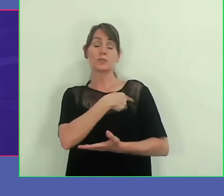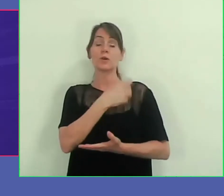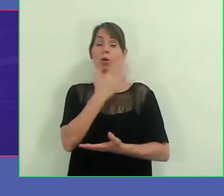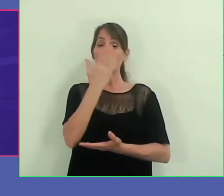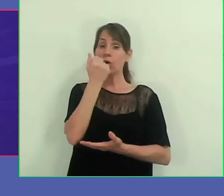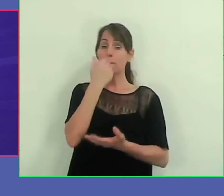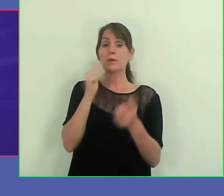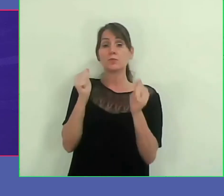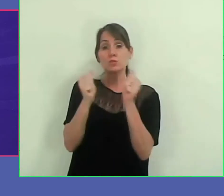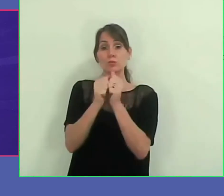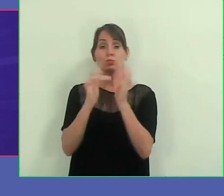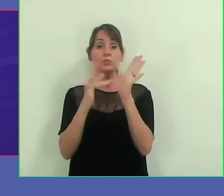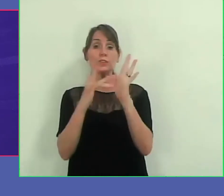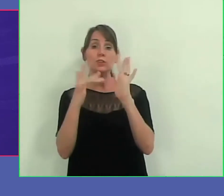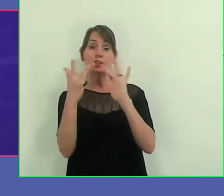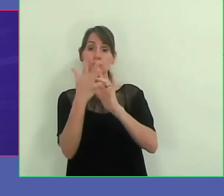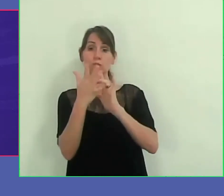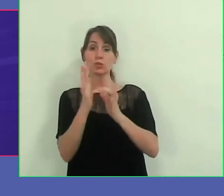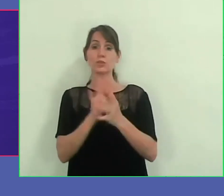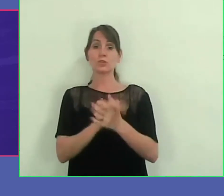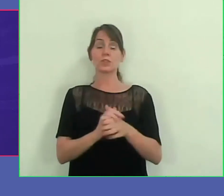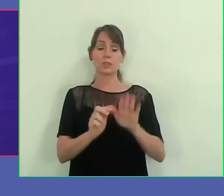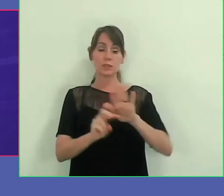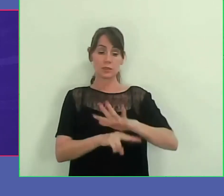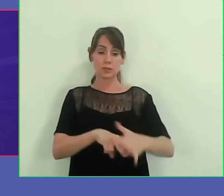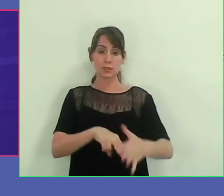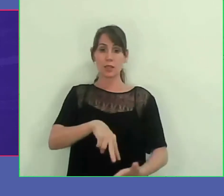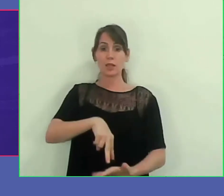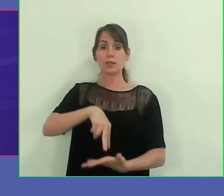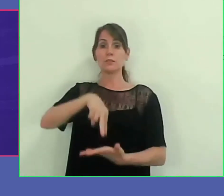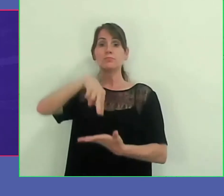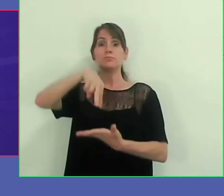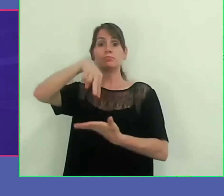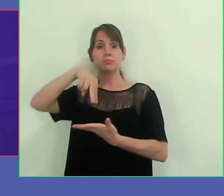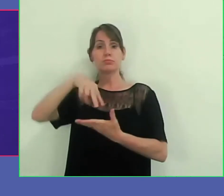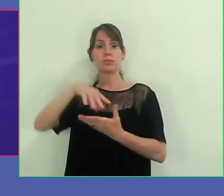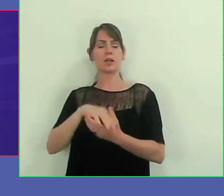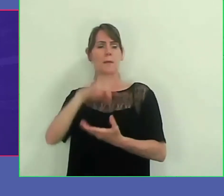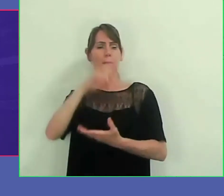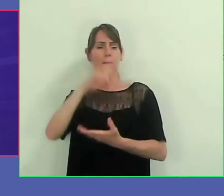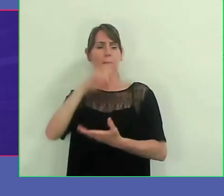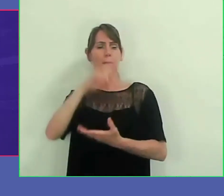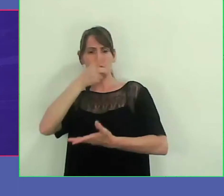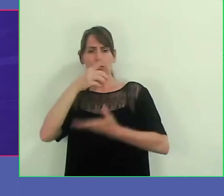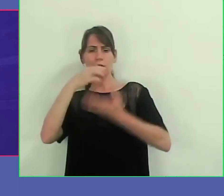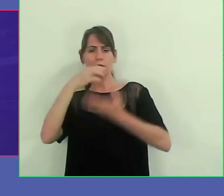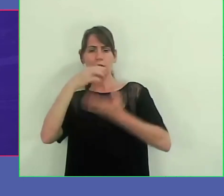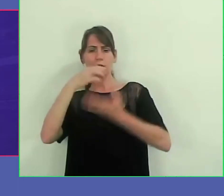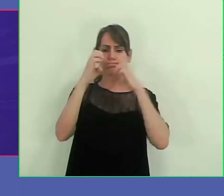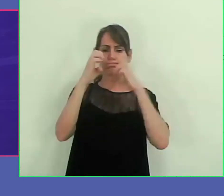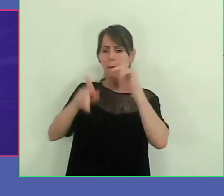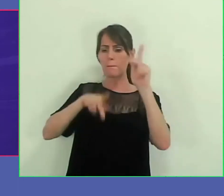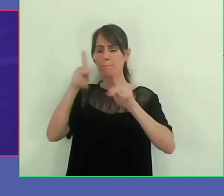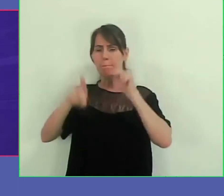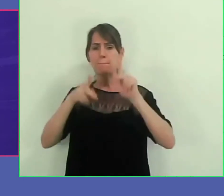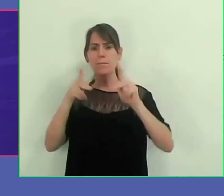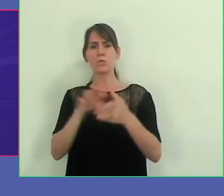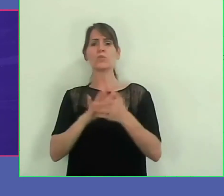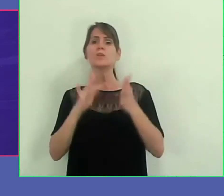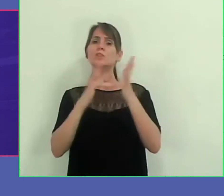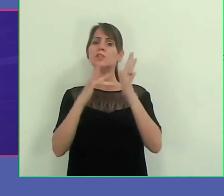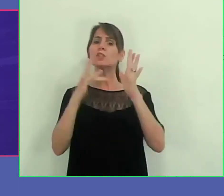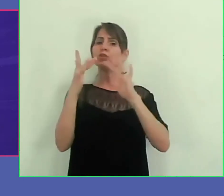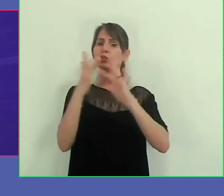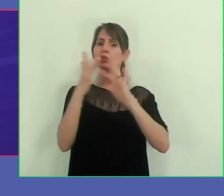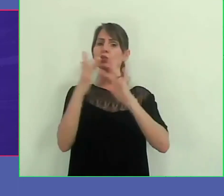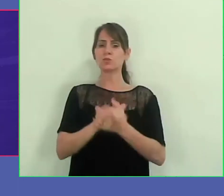que ressurgiu dentre os mortos, que mandou pregar ao povo e testificar que ele é quem foi constituído